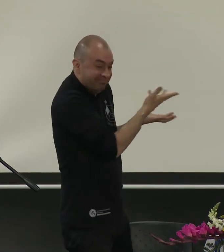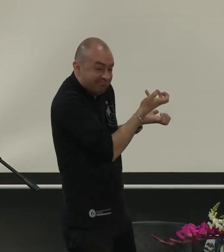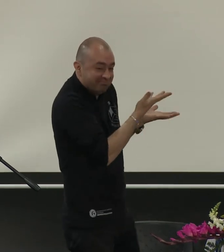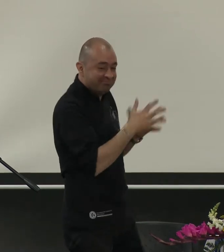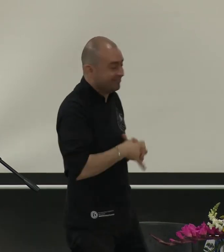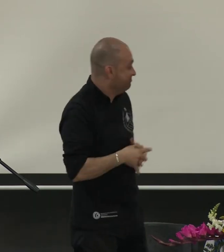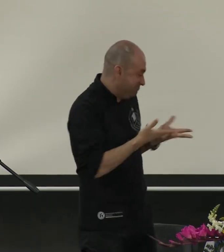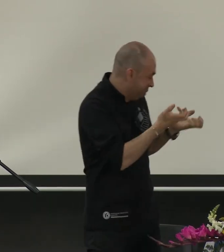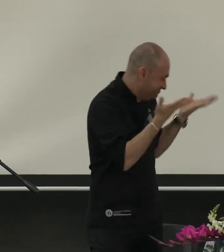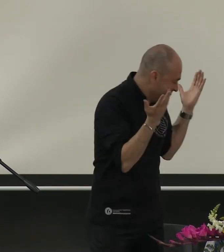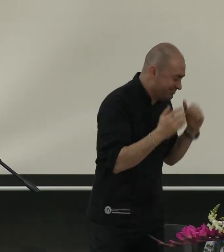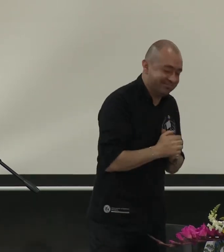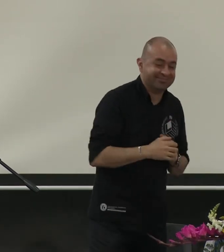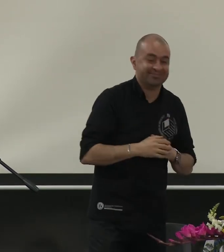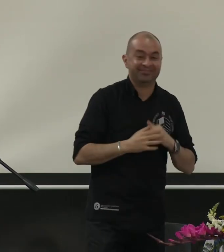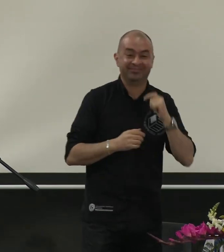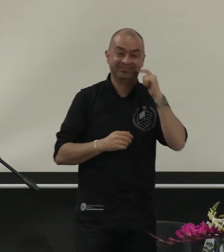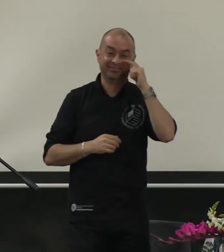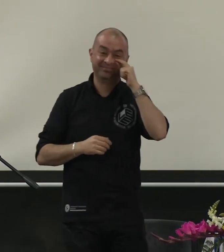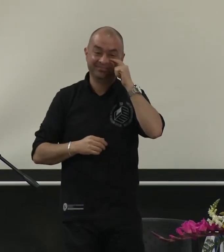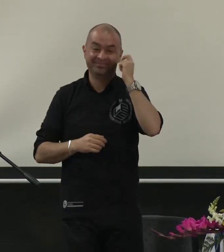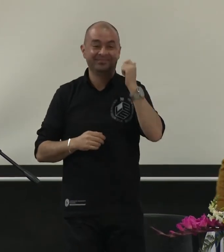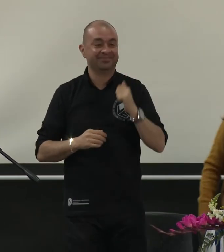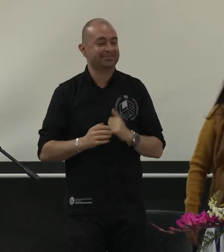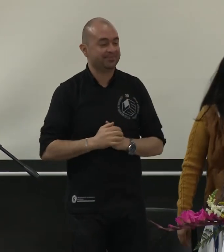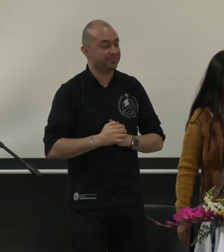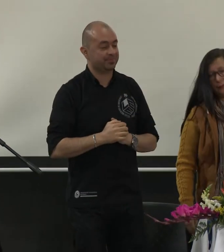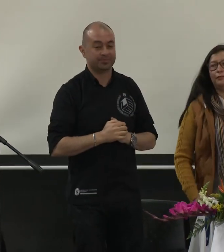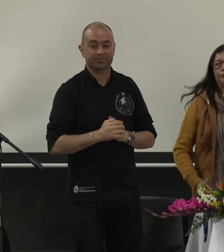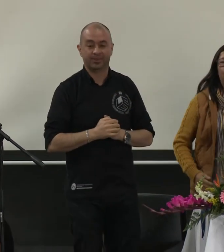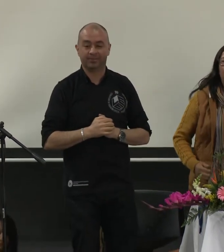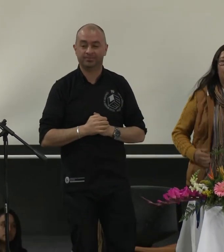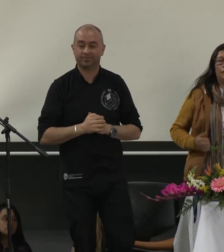si los profes de la mesa nos acompañan